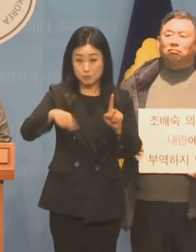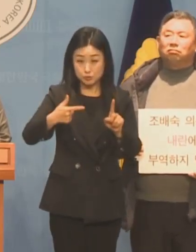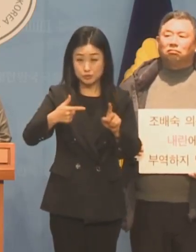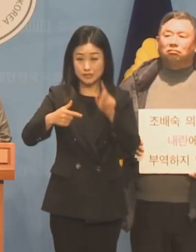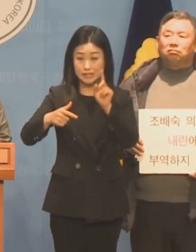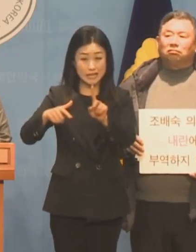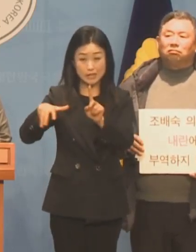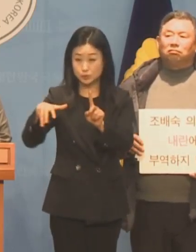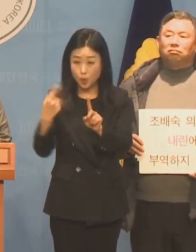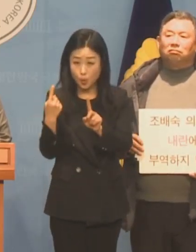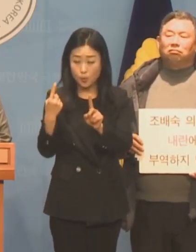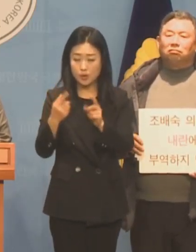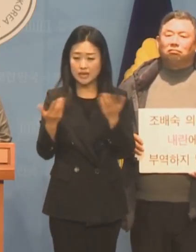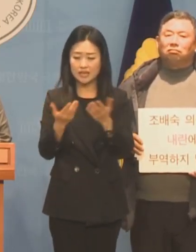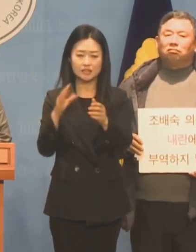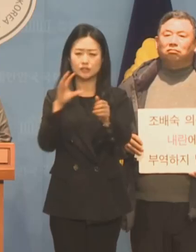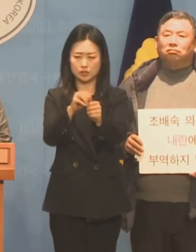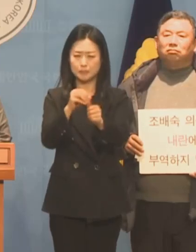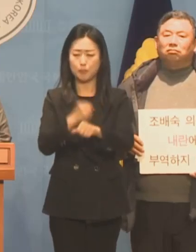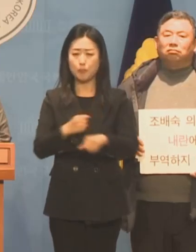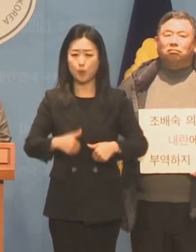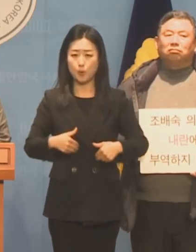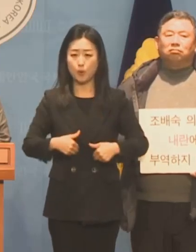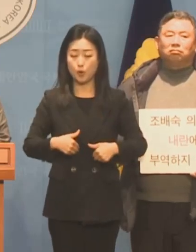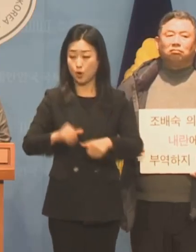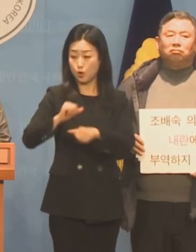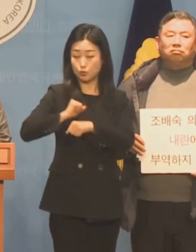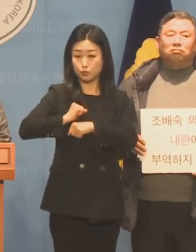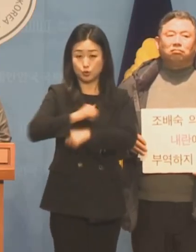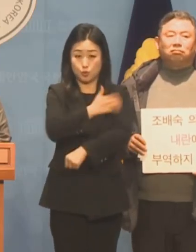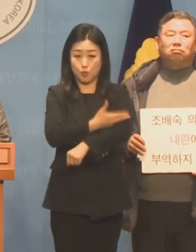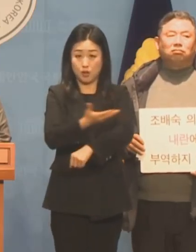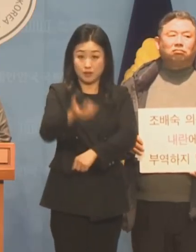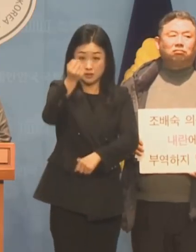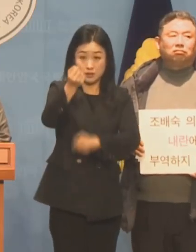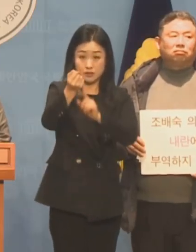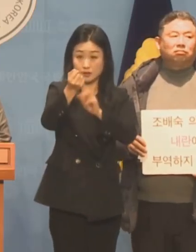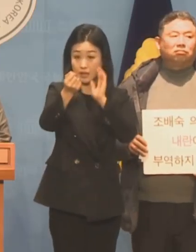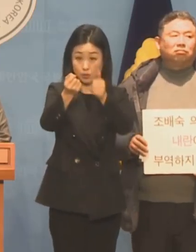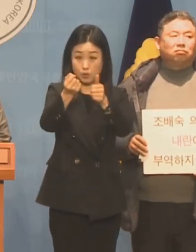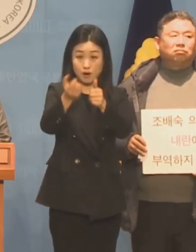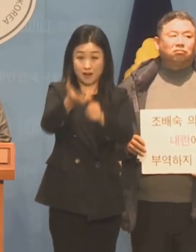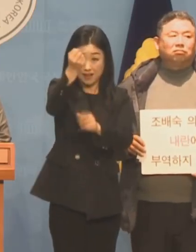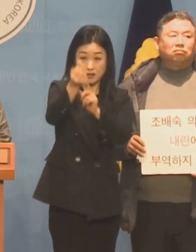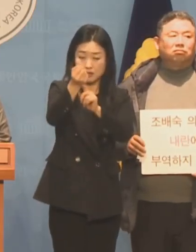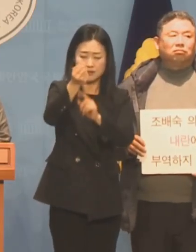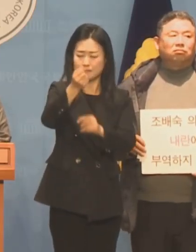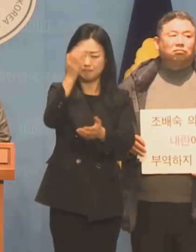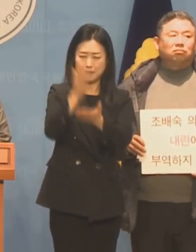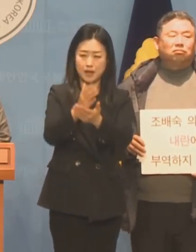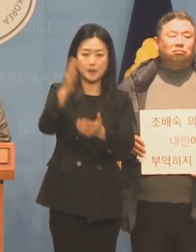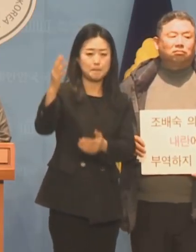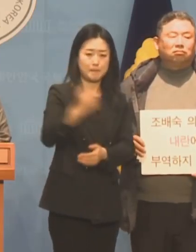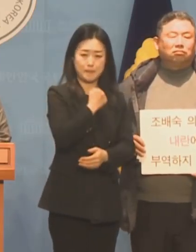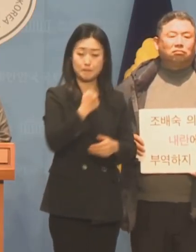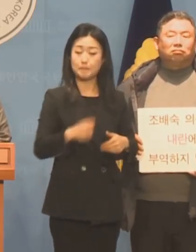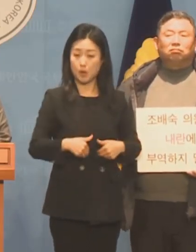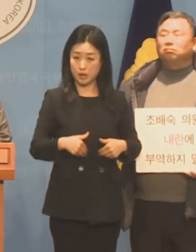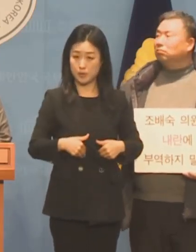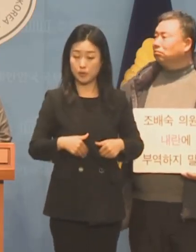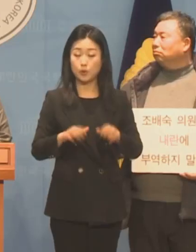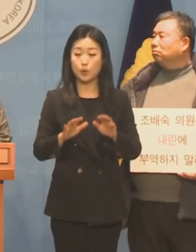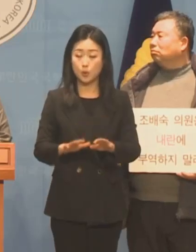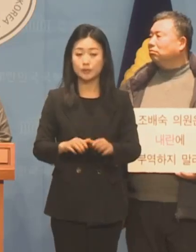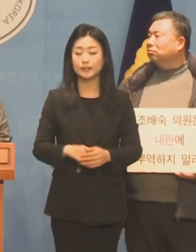1초가 저는 직무를 정지하고 군 통수권을 빼앗는 것이 대단히 중요한 문제다. 그리고 오늘 이 자리에